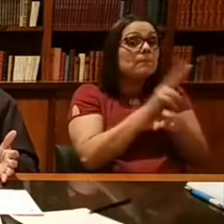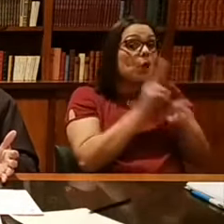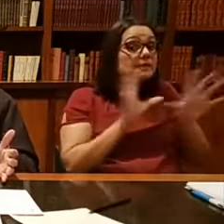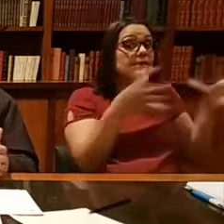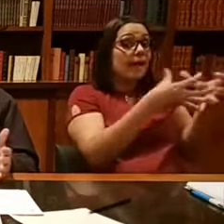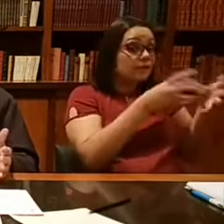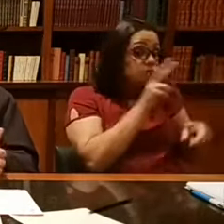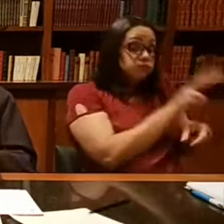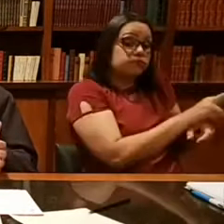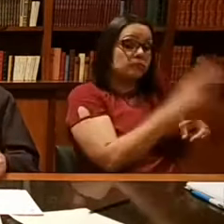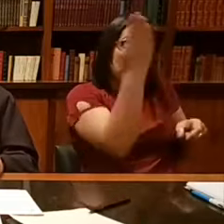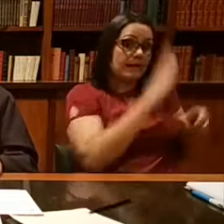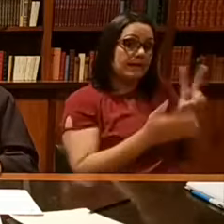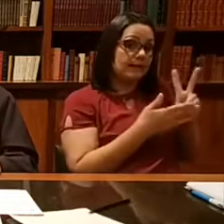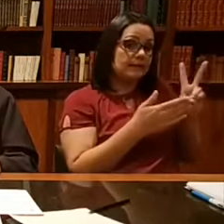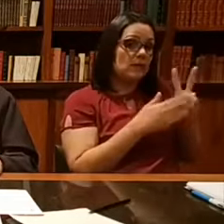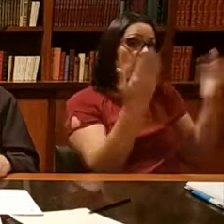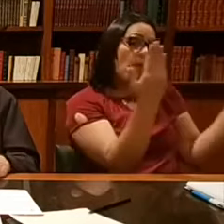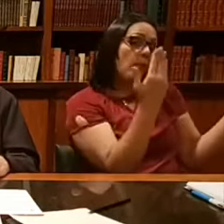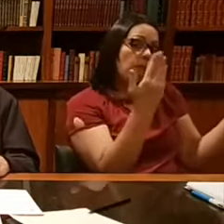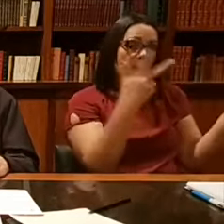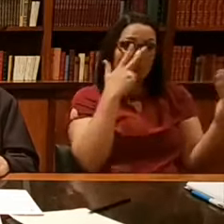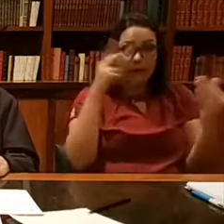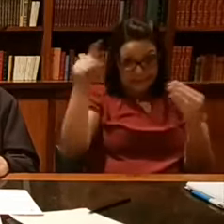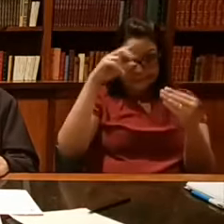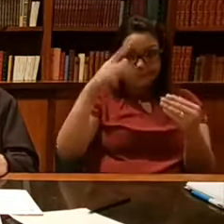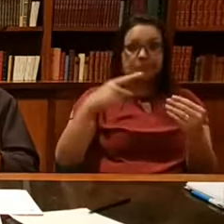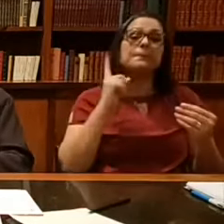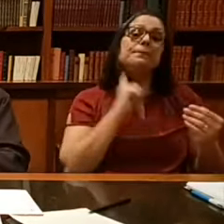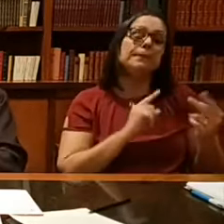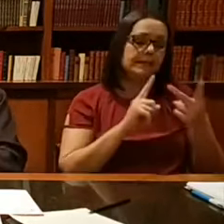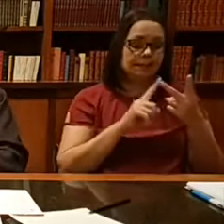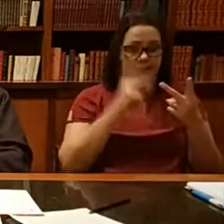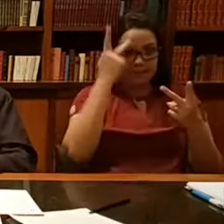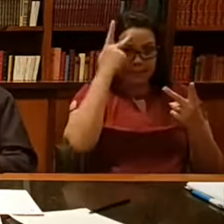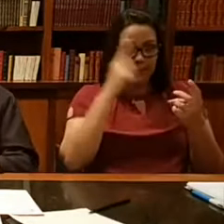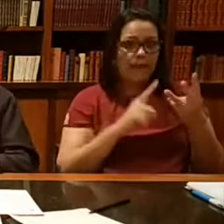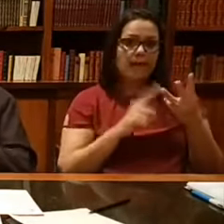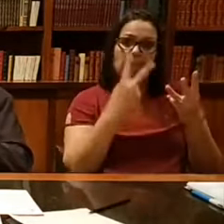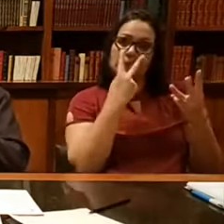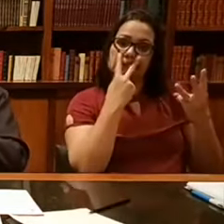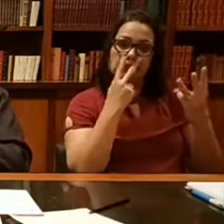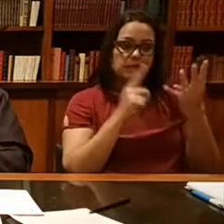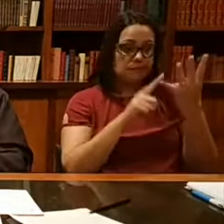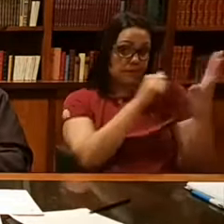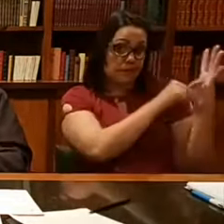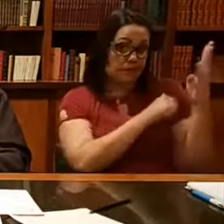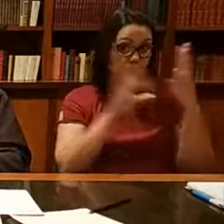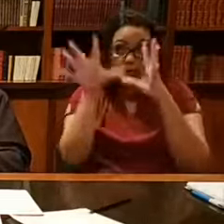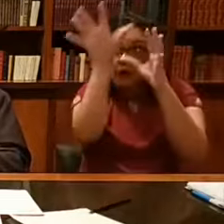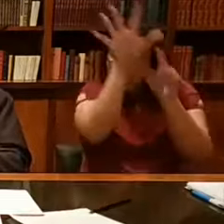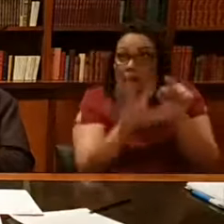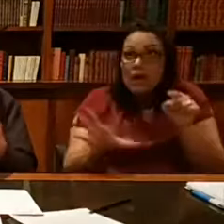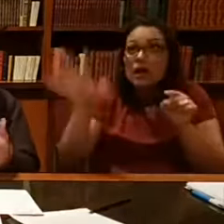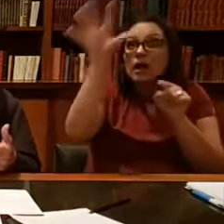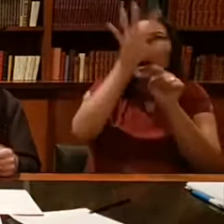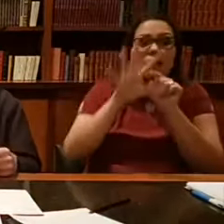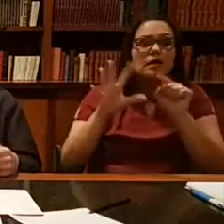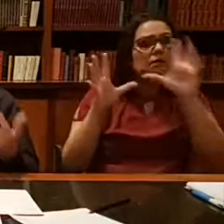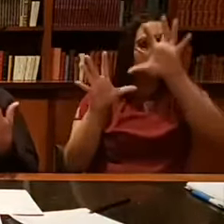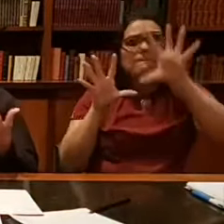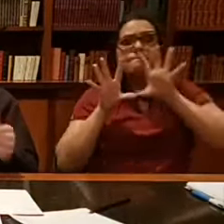sudeste, né, que é o estado de Minas, São Paulo, Rio e Espírito Santo, né, com mais esse incremento de 6%, teremos mais